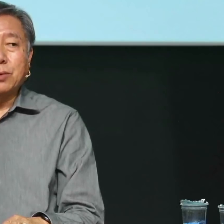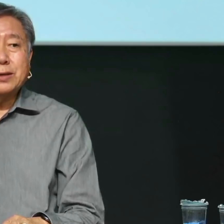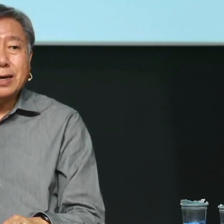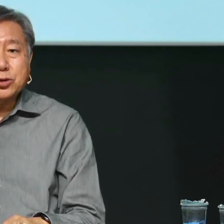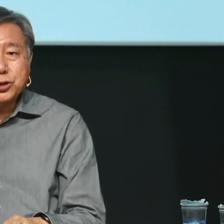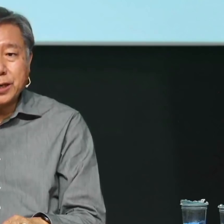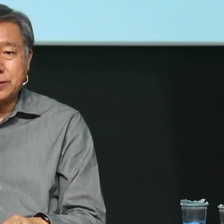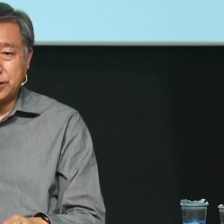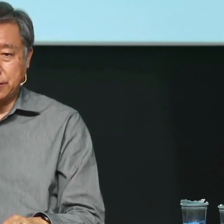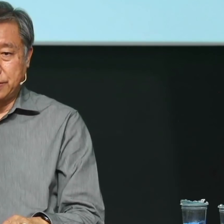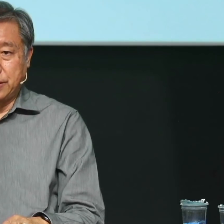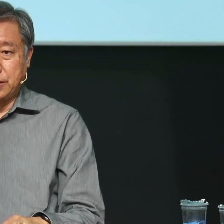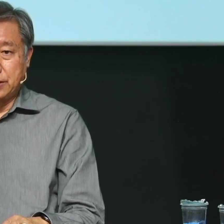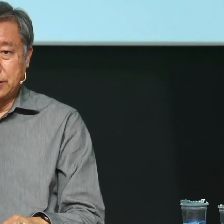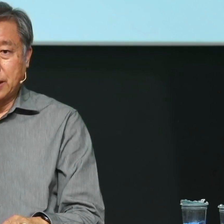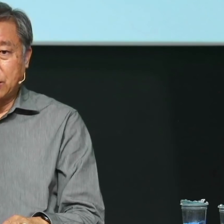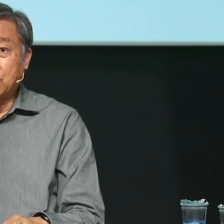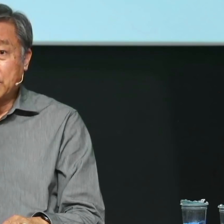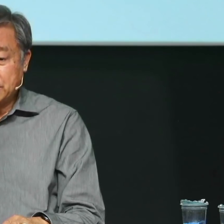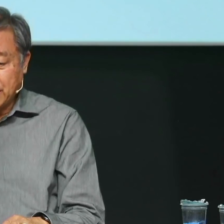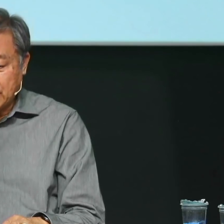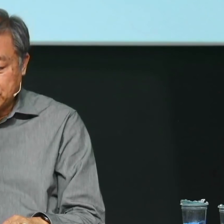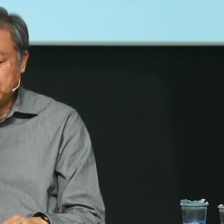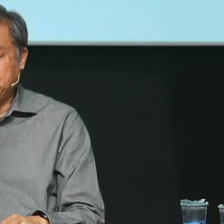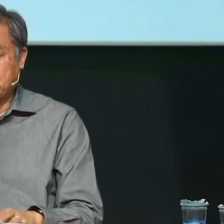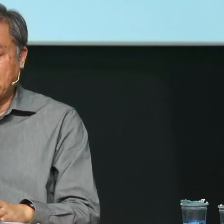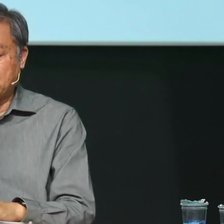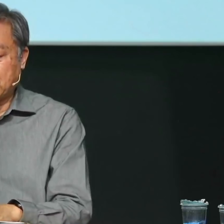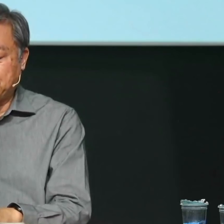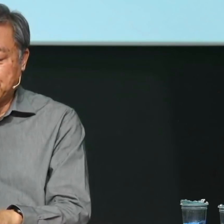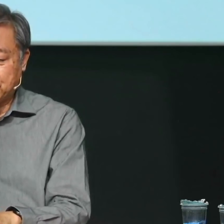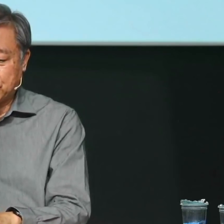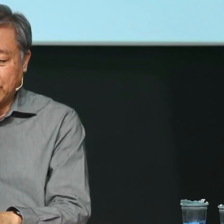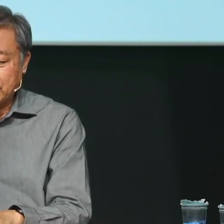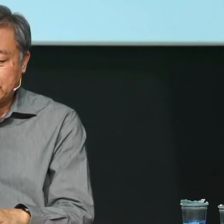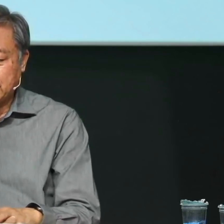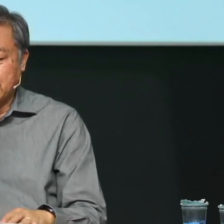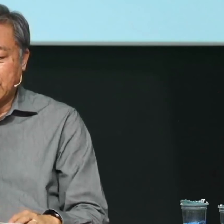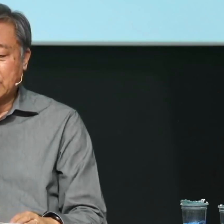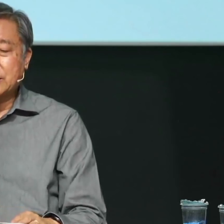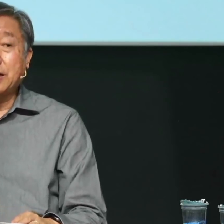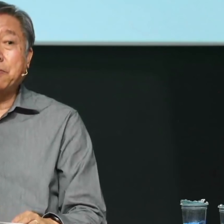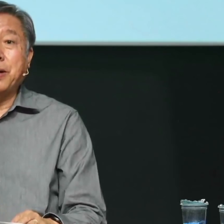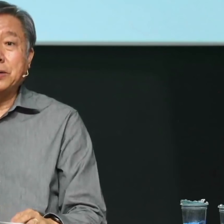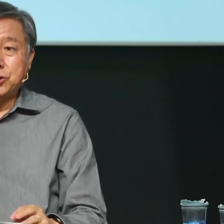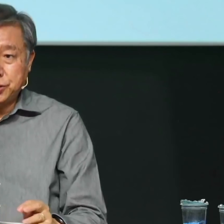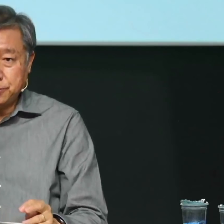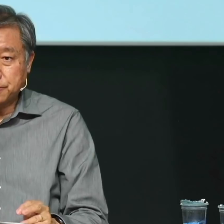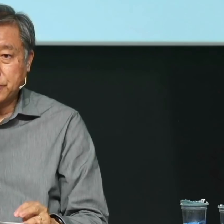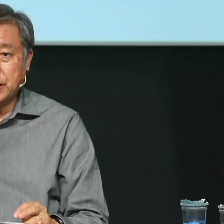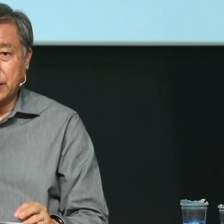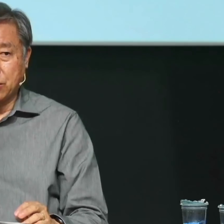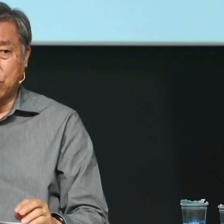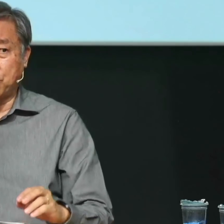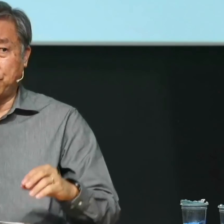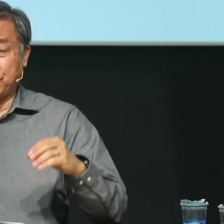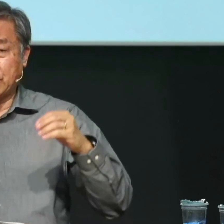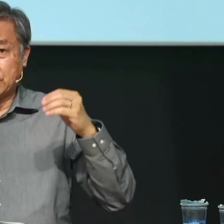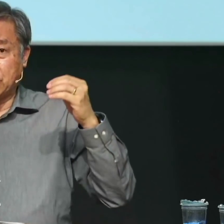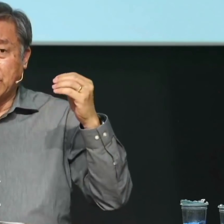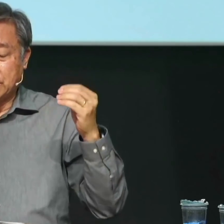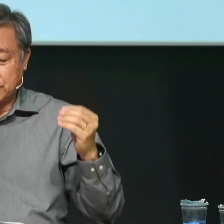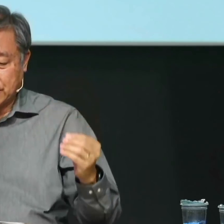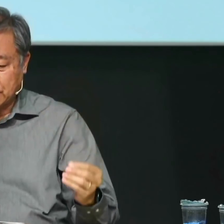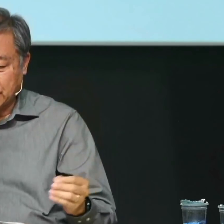aconteceu uma tragédia na humanidade, tá? No capítulo 3, a serpente, que é a